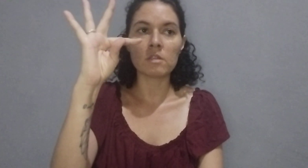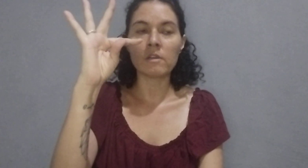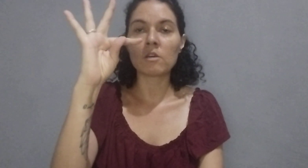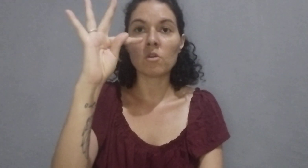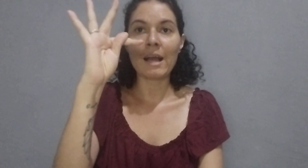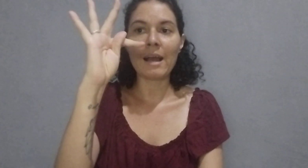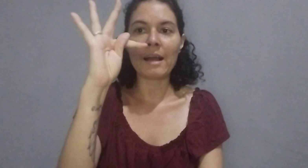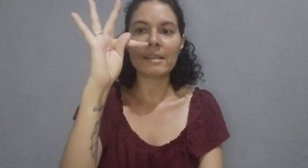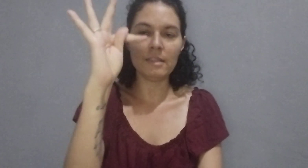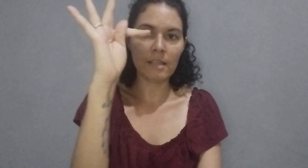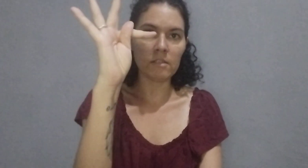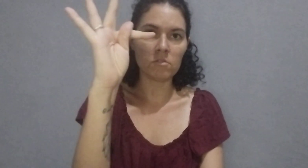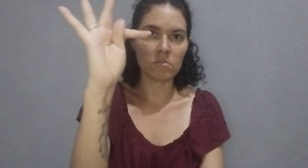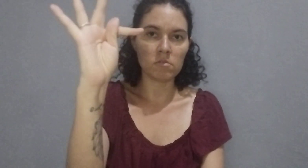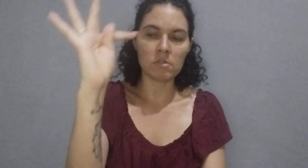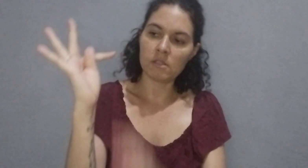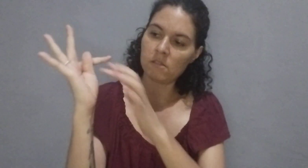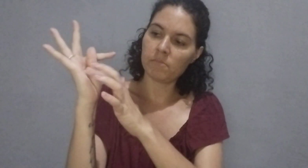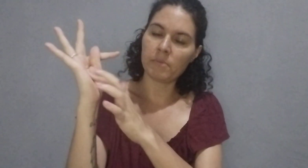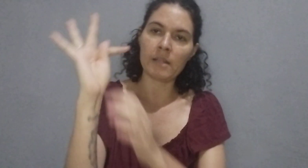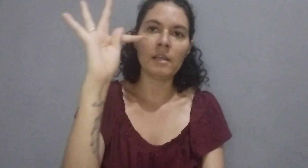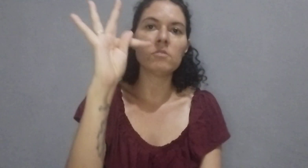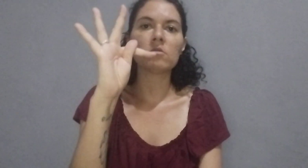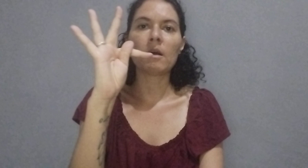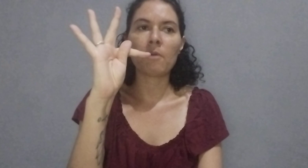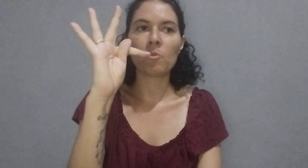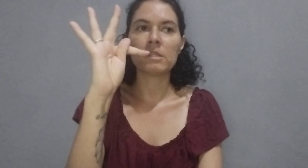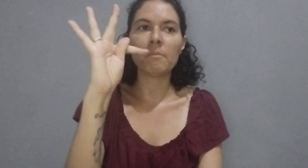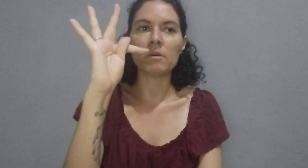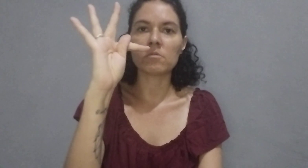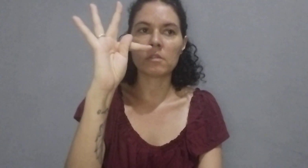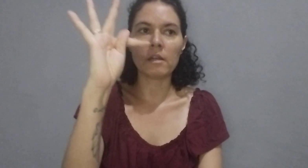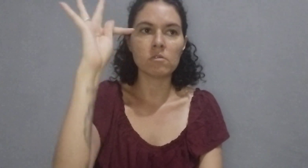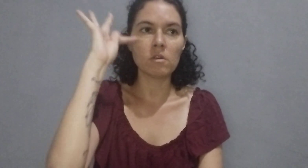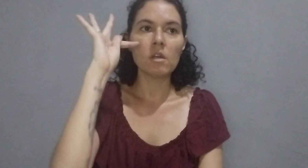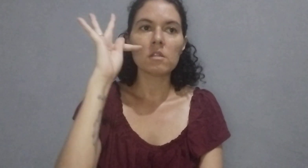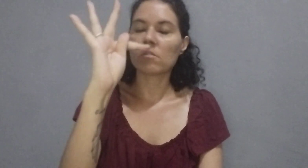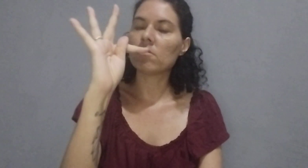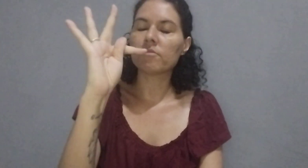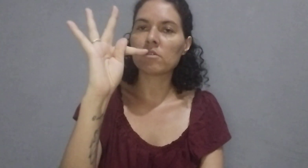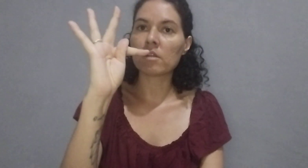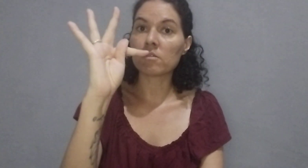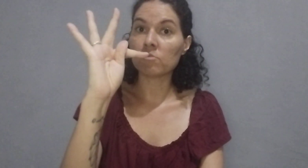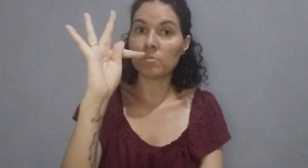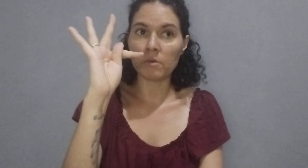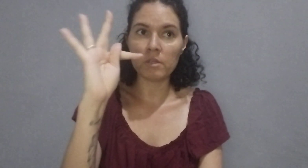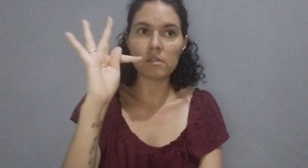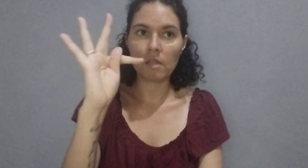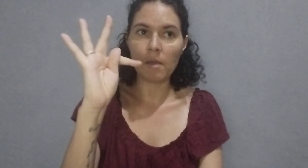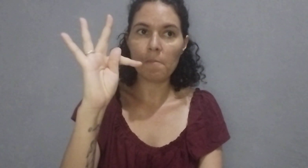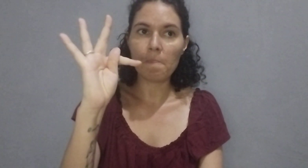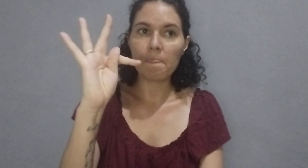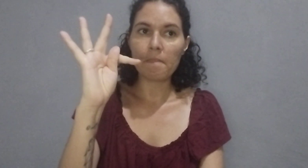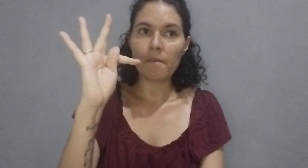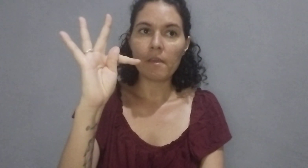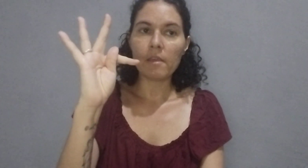vai colocar aqui dentro. Para dentro da palma da mão, certo? Então, configuração de mão em T. E